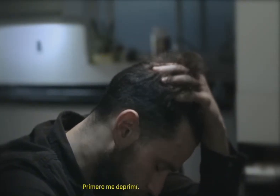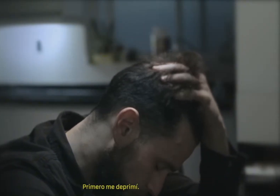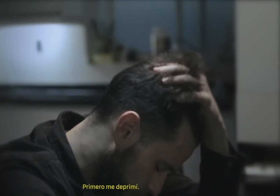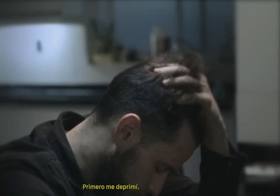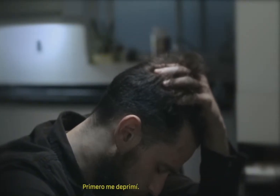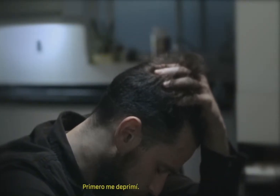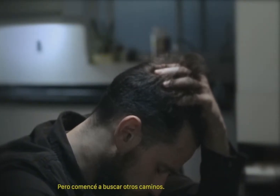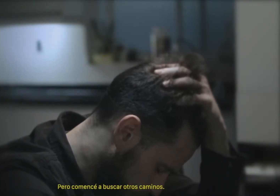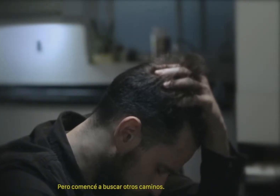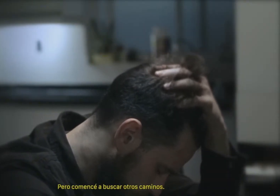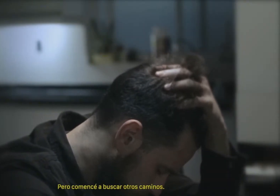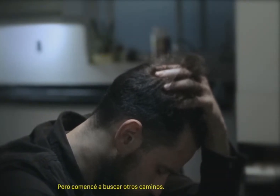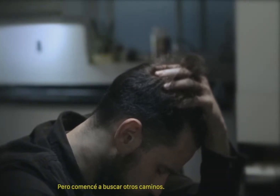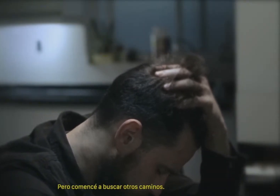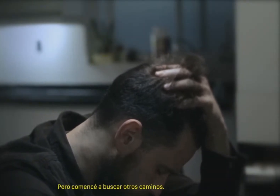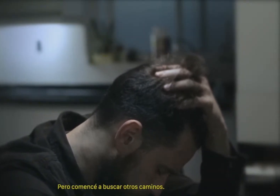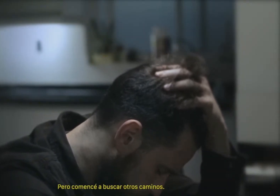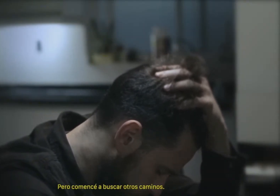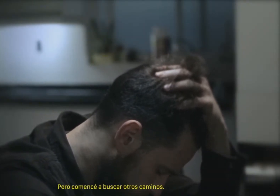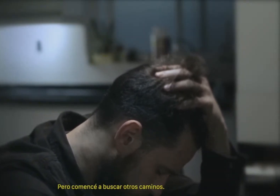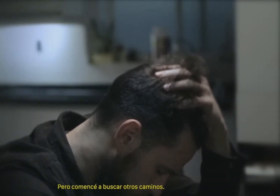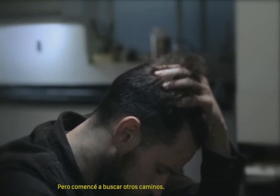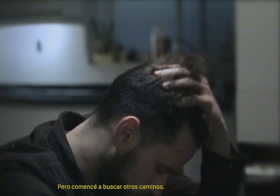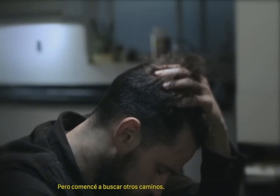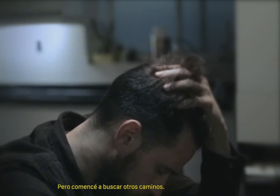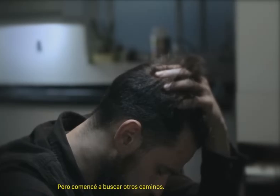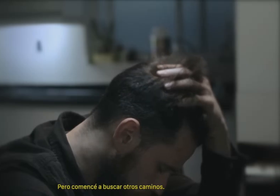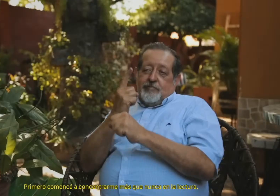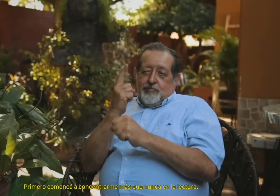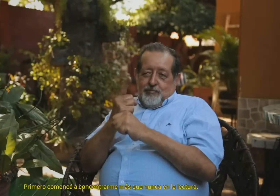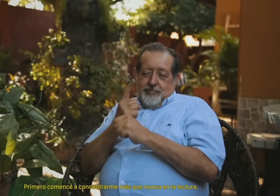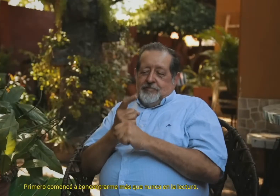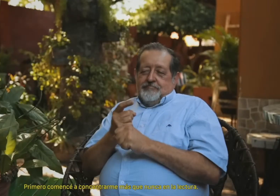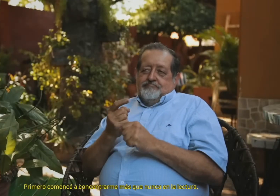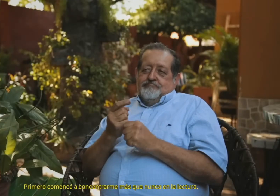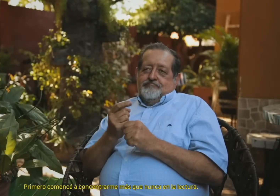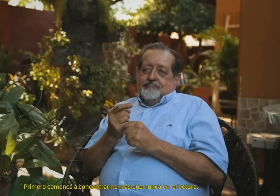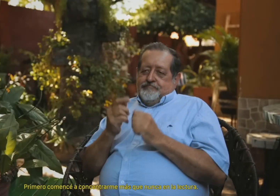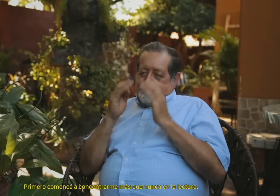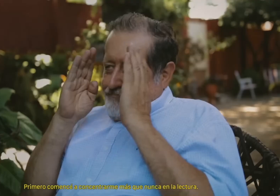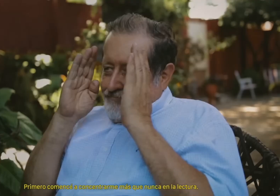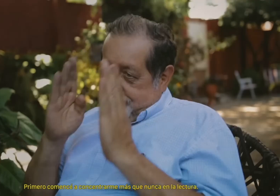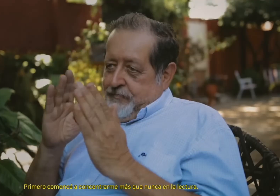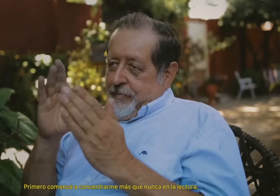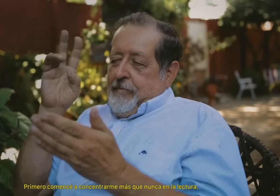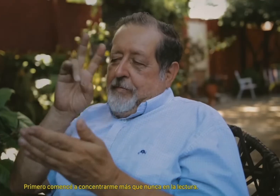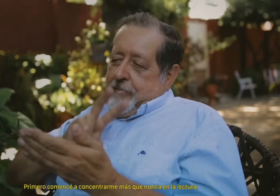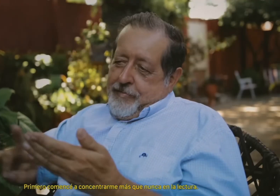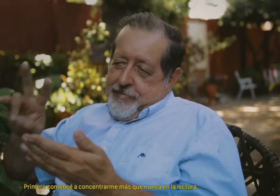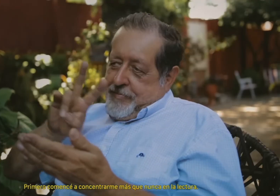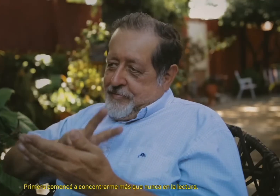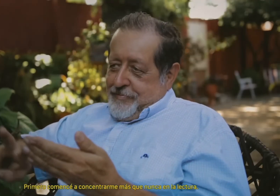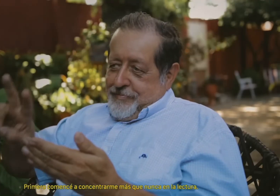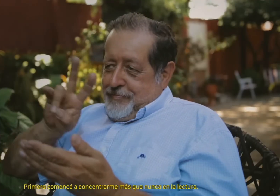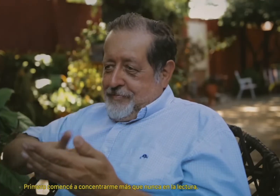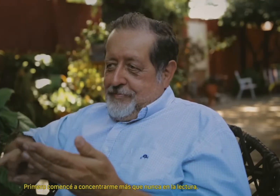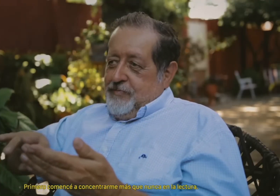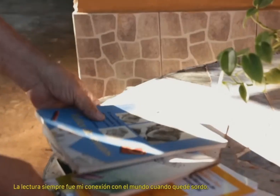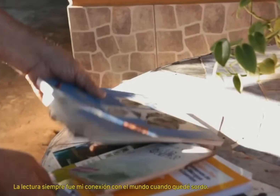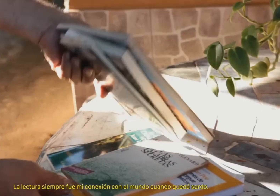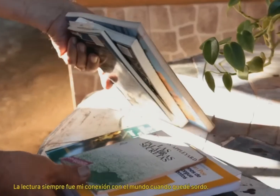Primero me deprimí, pero comencé a buscar otros caminos. Primero comencé a concentrarme más que nunca en la